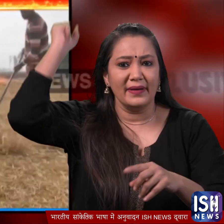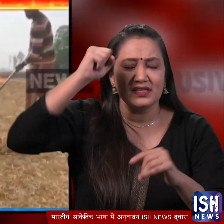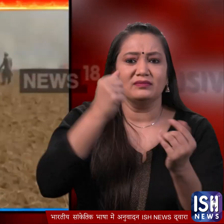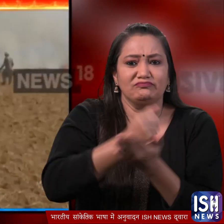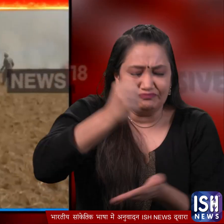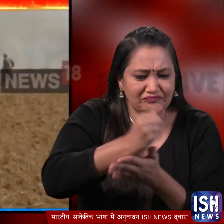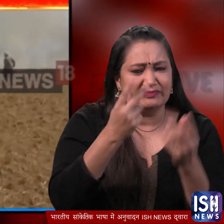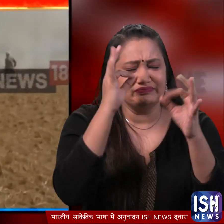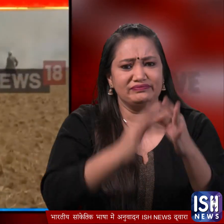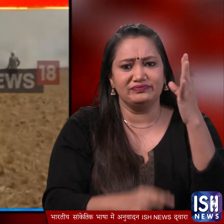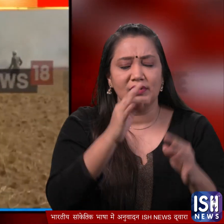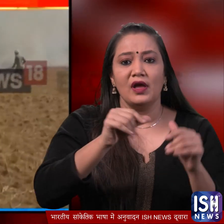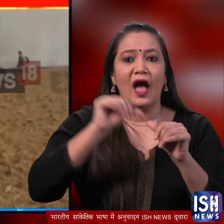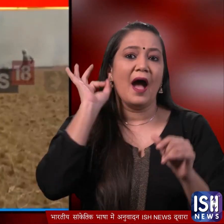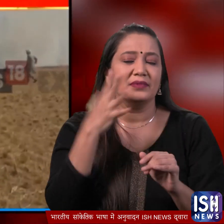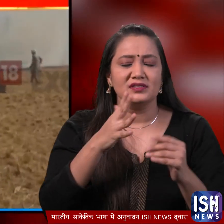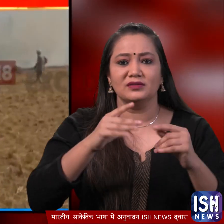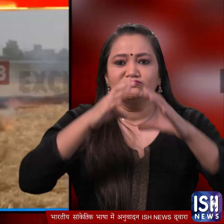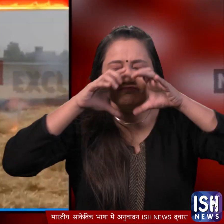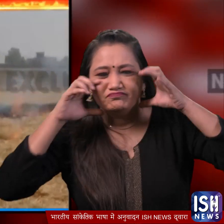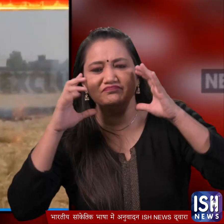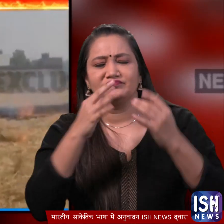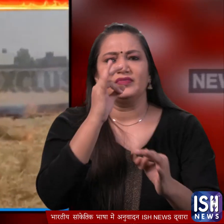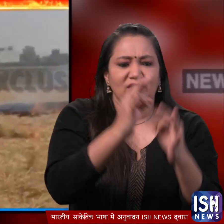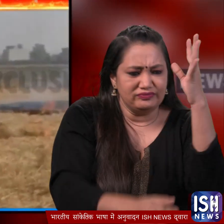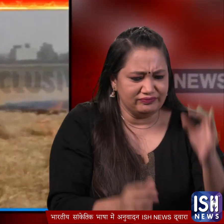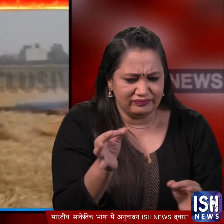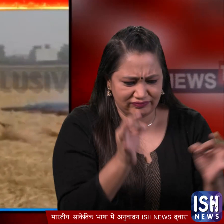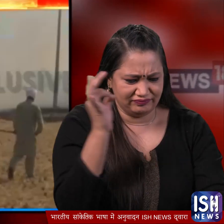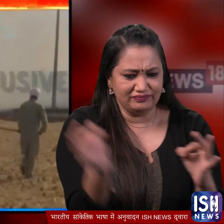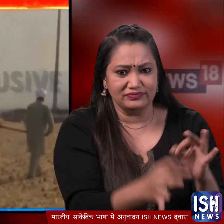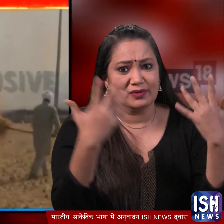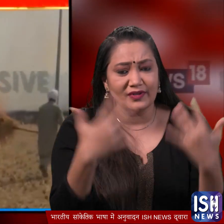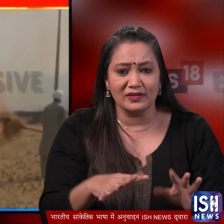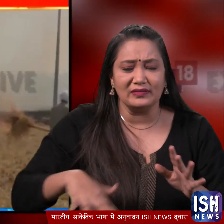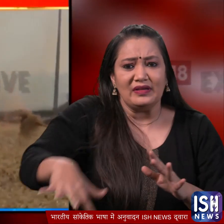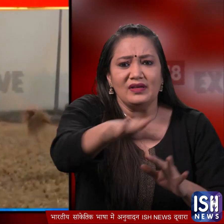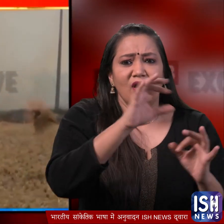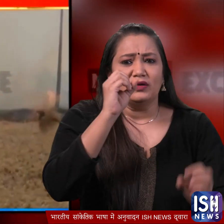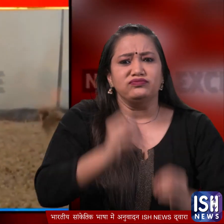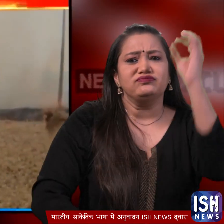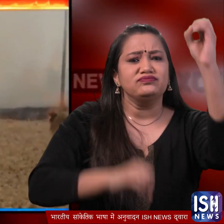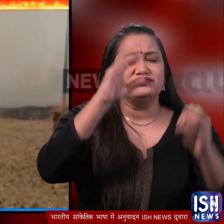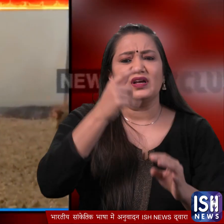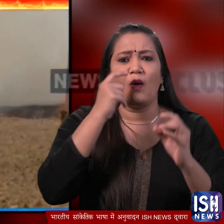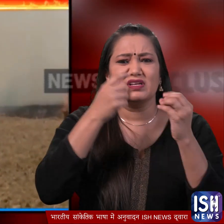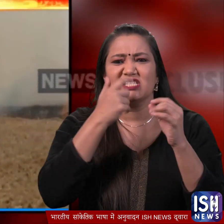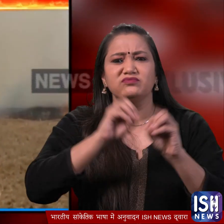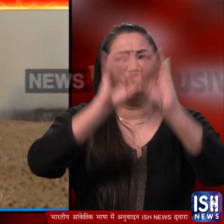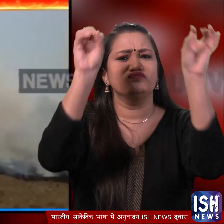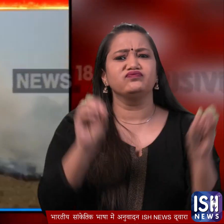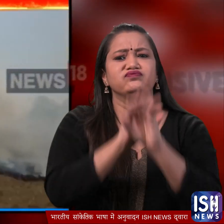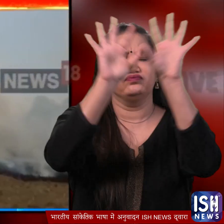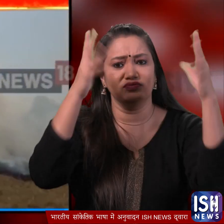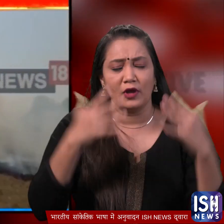जलाते हुए दिखे। अमृतसर में किसान चेहरे ढककर खेत में आग लगाते देखे गए। कुछ ही देर में आग की लपटों के साथ धुआं भी ऊपर उठता हुआ